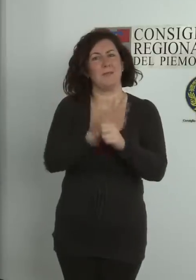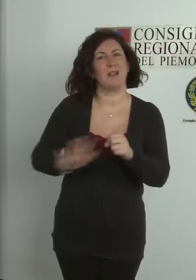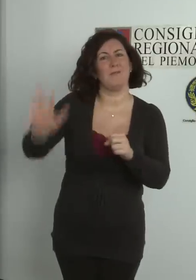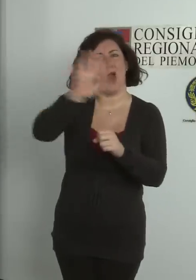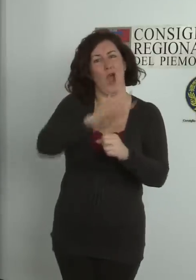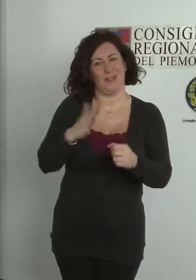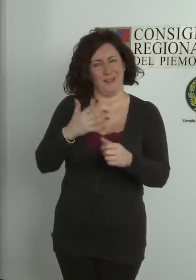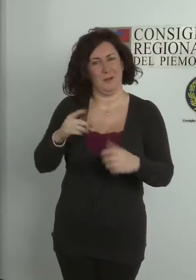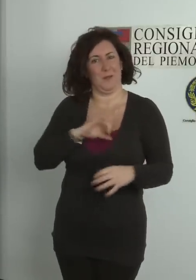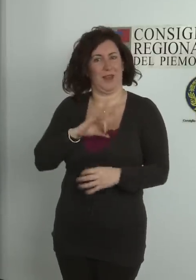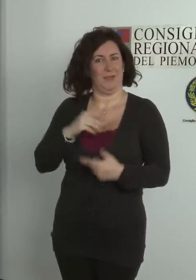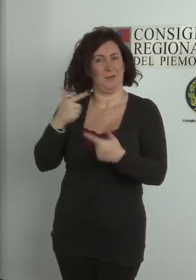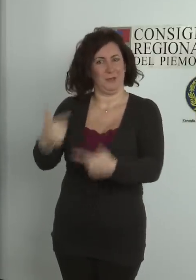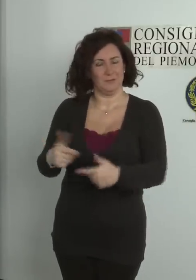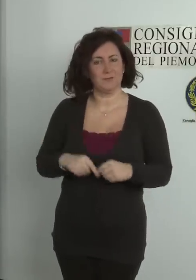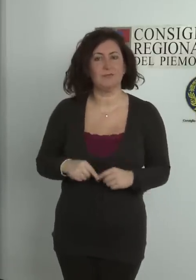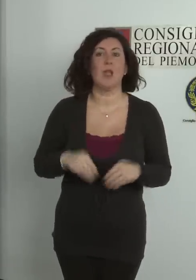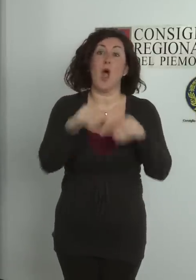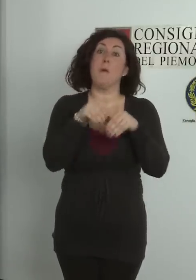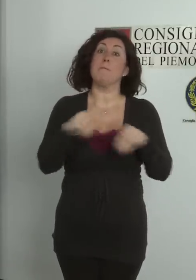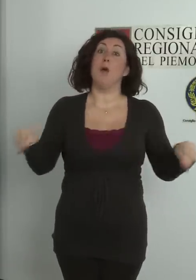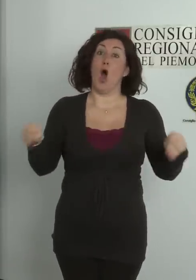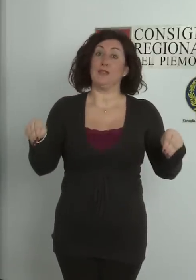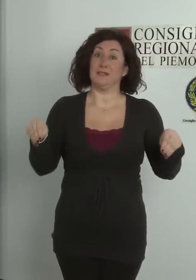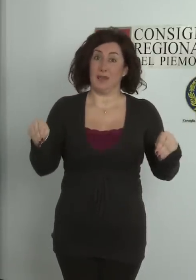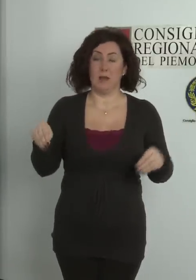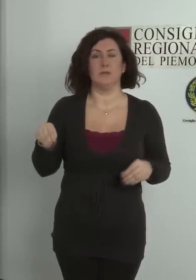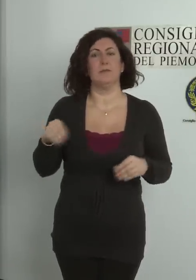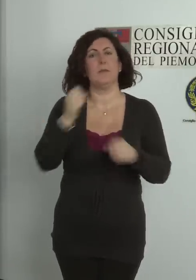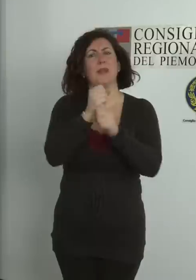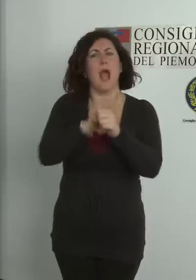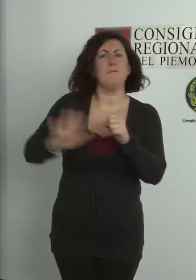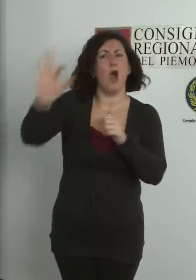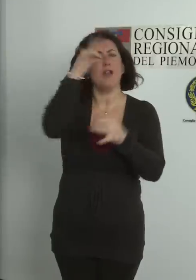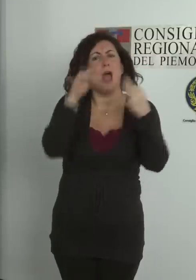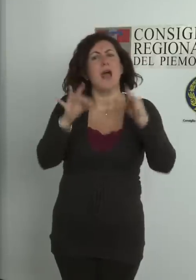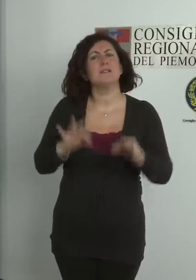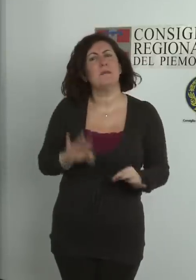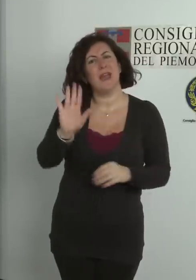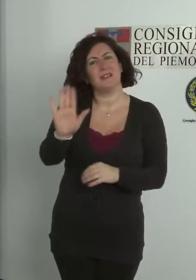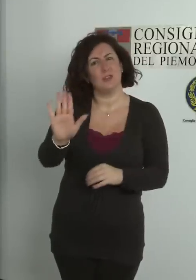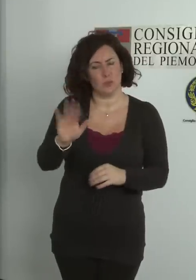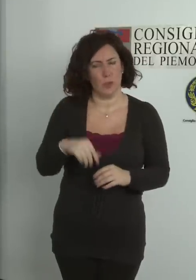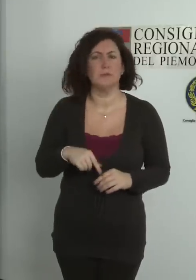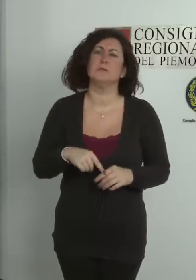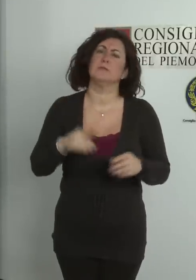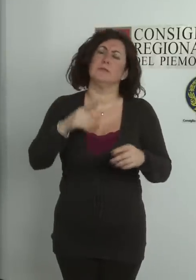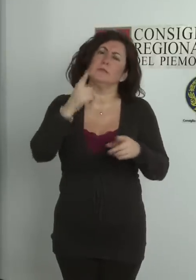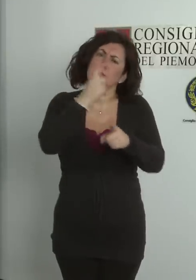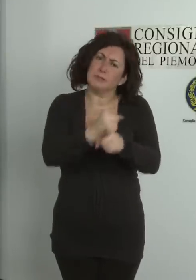del piemonte rimane aperta fino al 16 gennaio nella sala incontri dell'ufficio relazioni con il pubblico del consiglio regionale la mostra pittorica